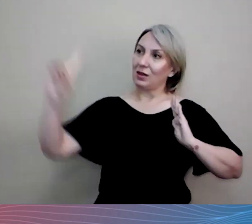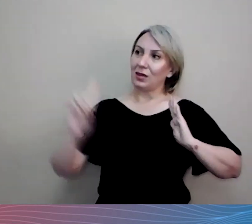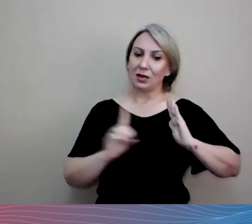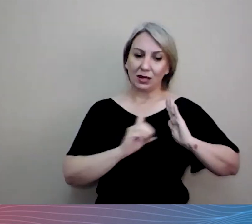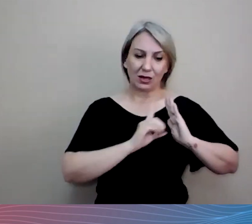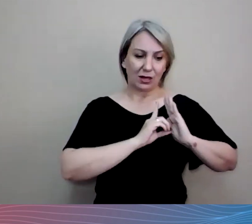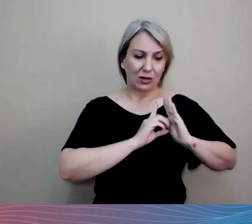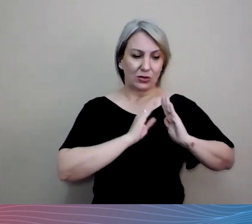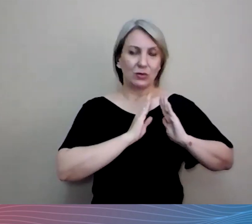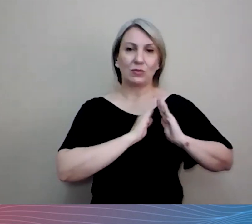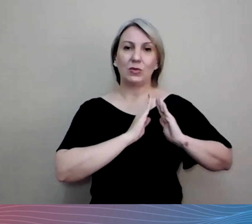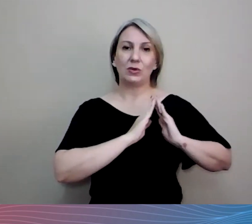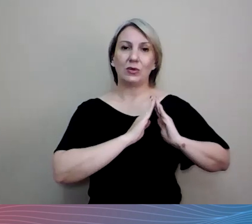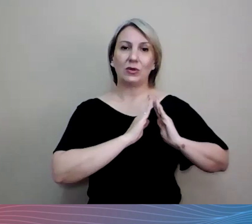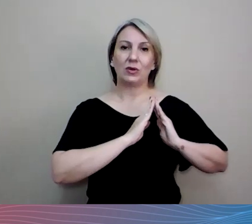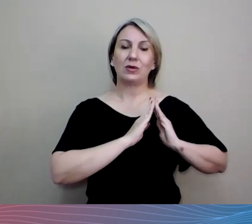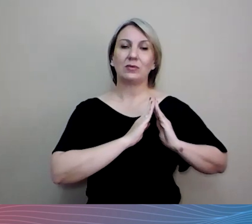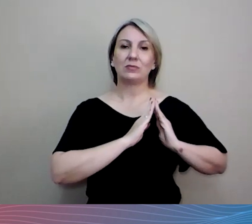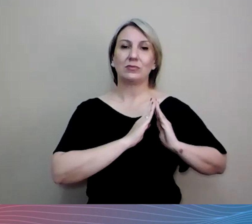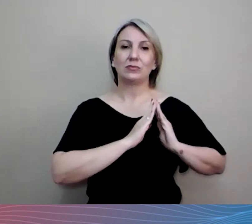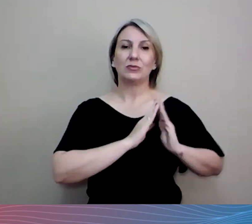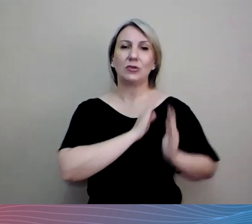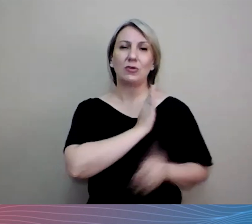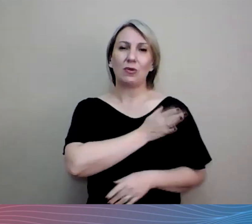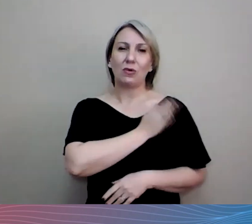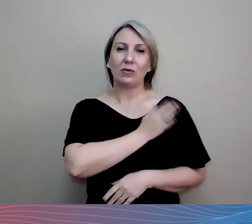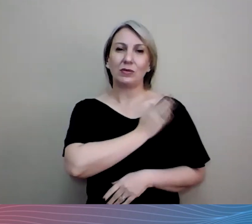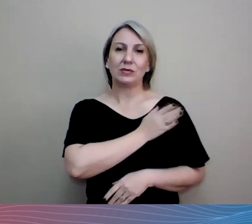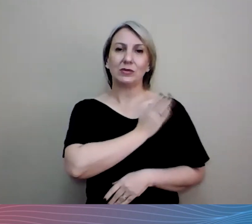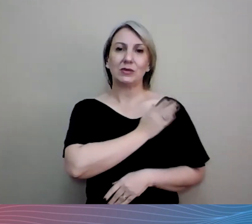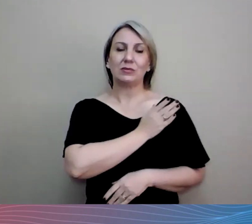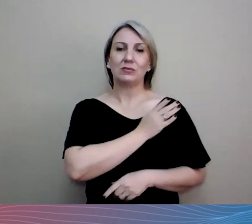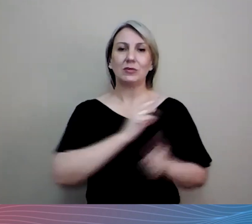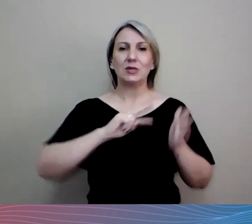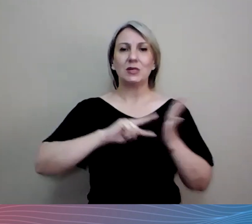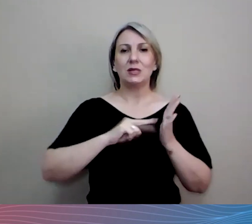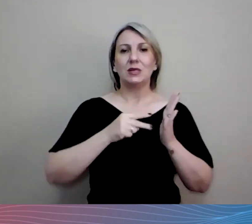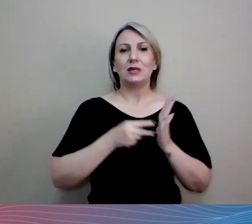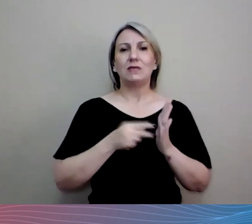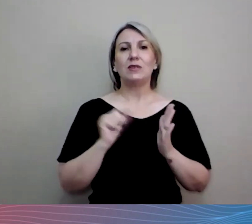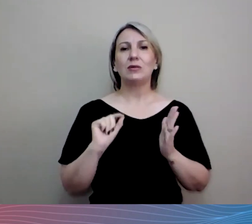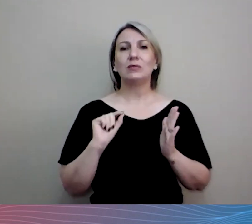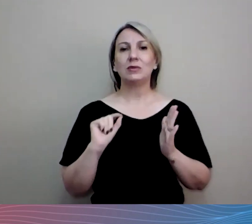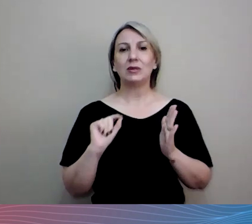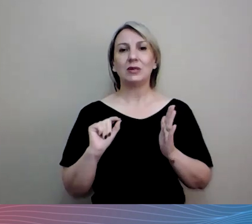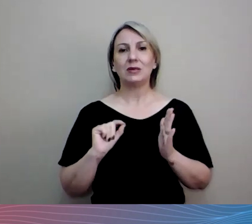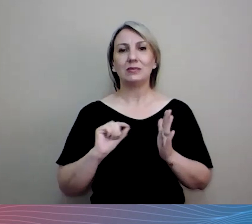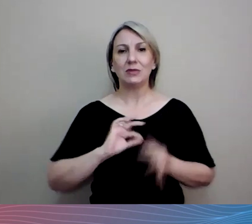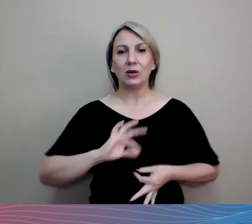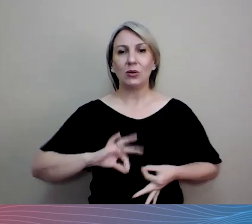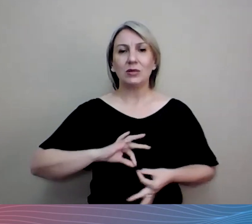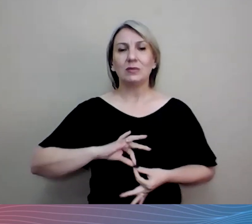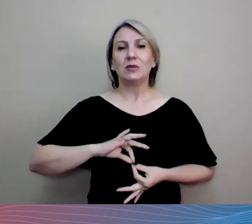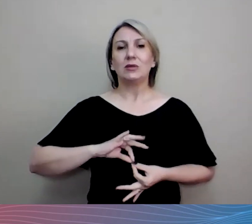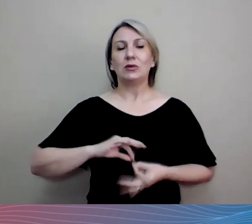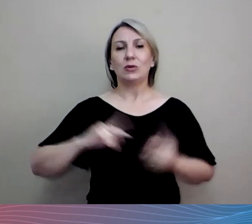que nós temos o espírito que faz a ligação, o espírito humano, a parte que faz a ligação com as